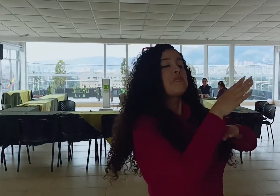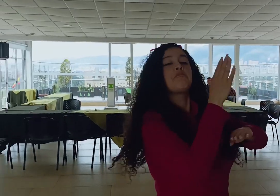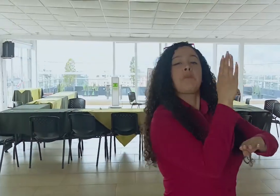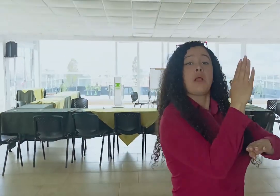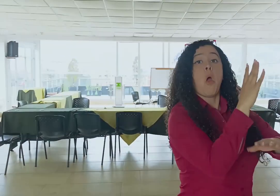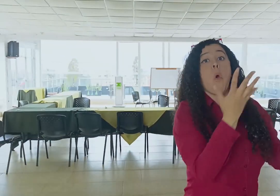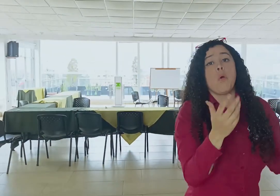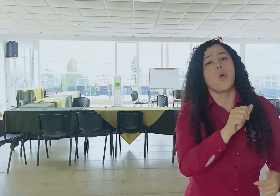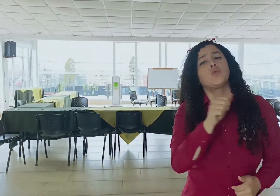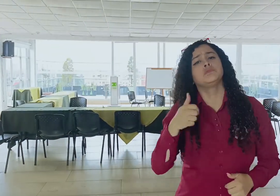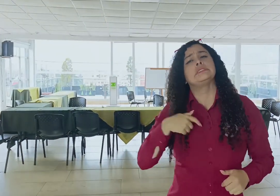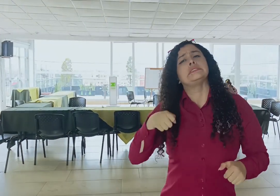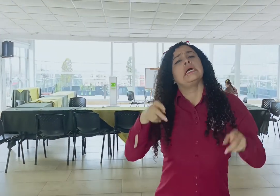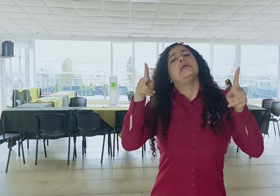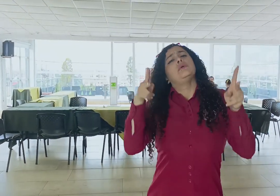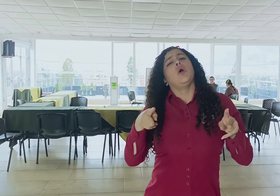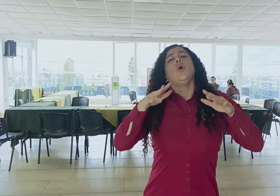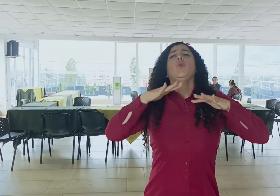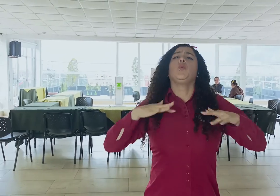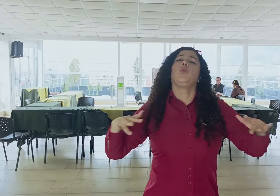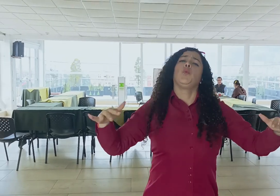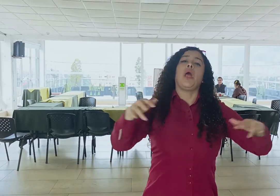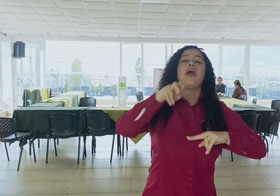también un lugar que sirve de descanso